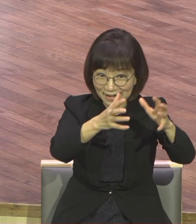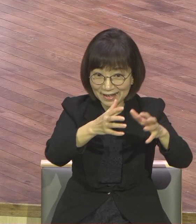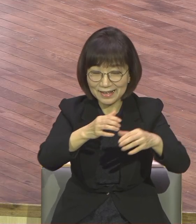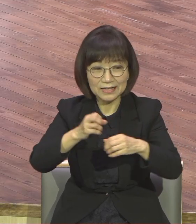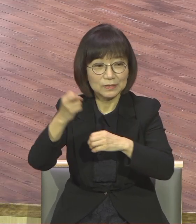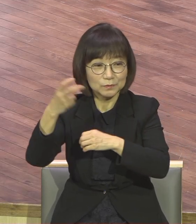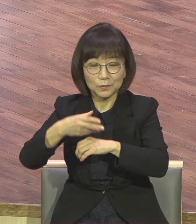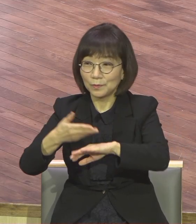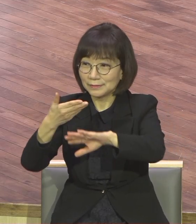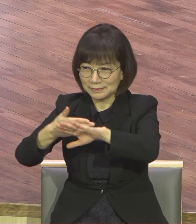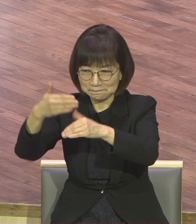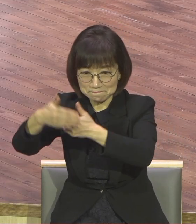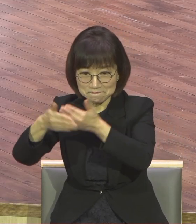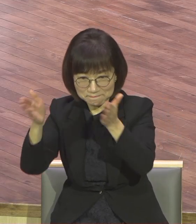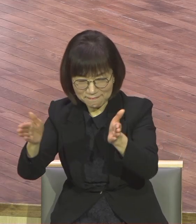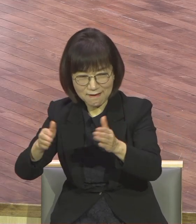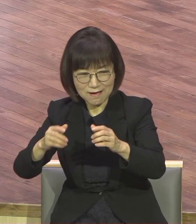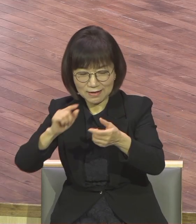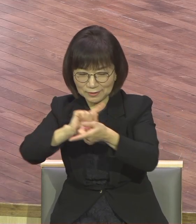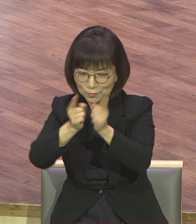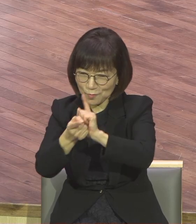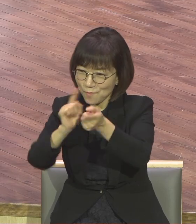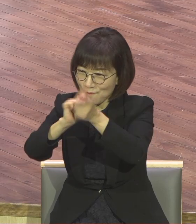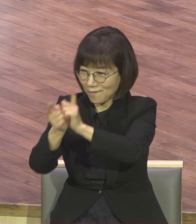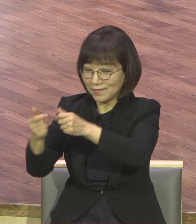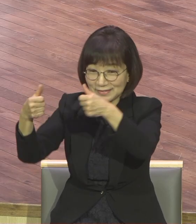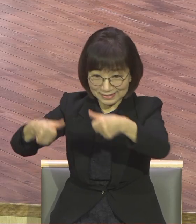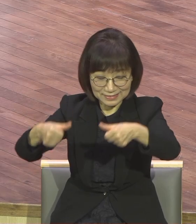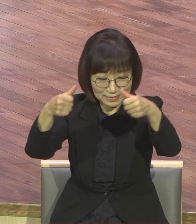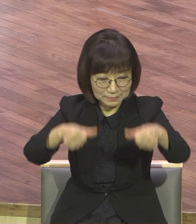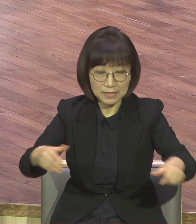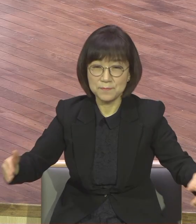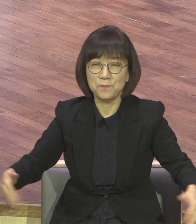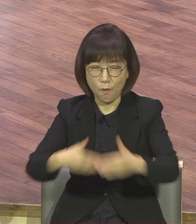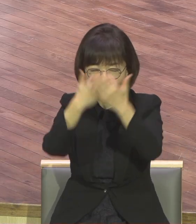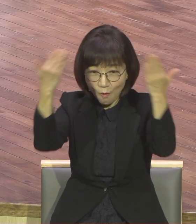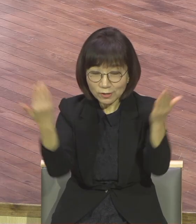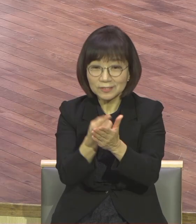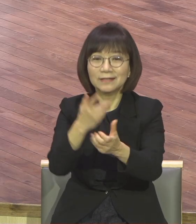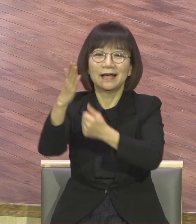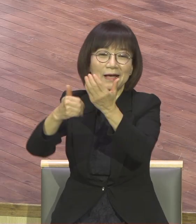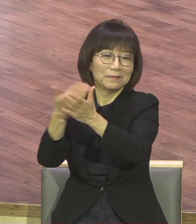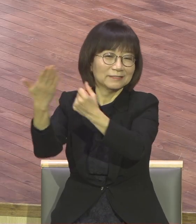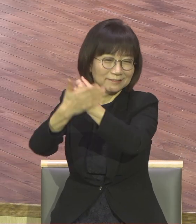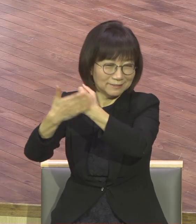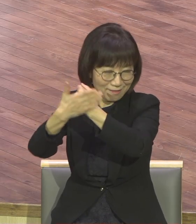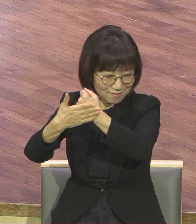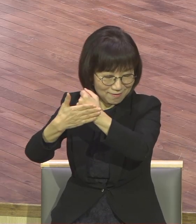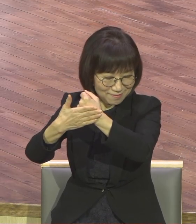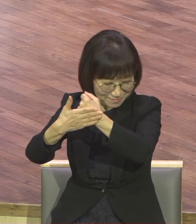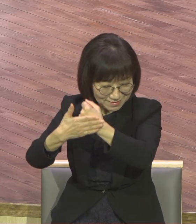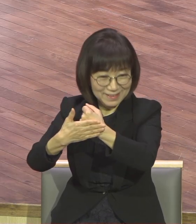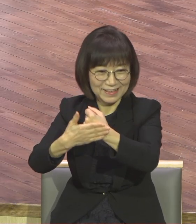또 우리 원리스 모든 성도들 서로 다 인사합시다. 모든 것이 하나님의 은혜였습니다.